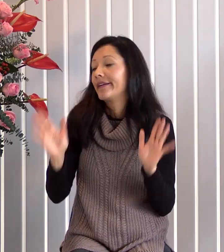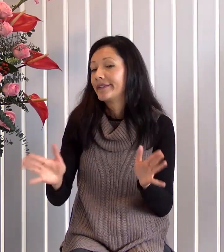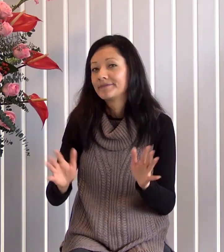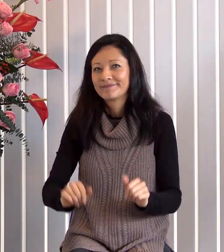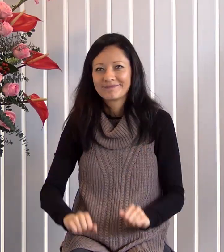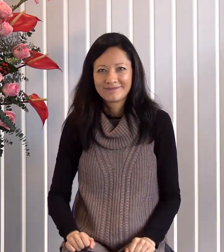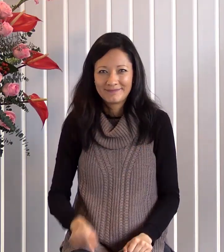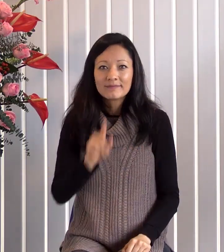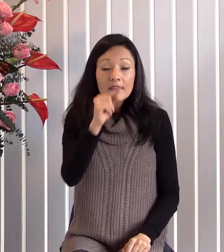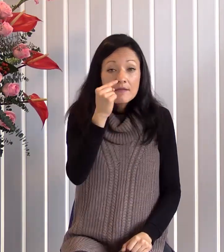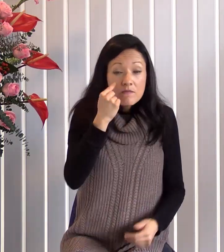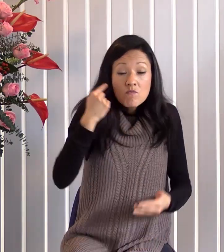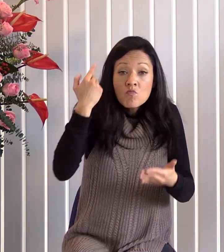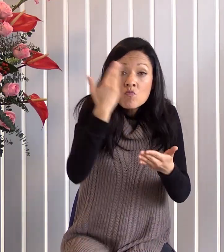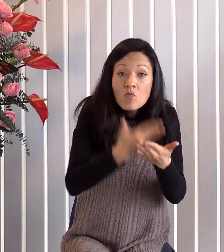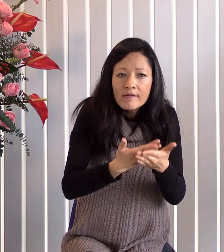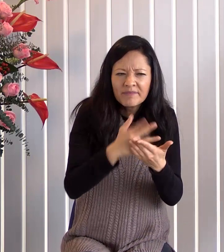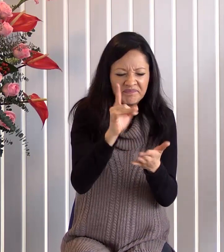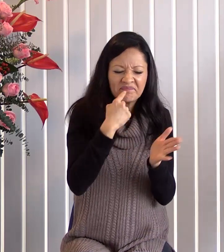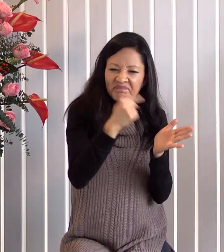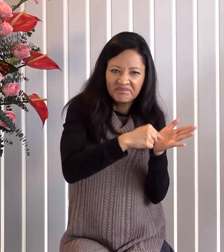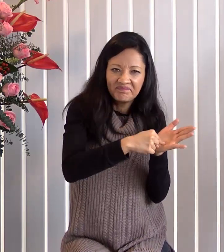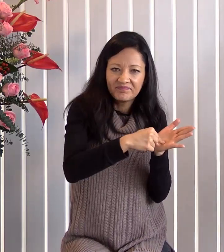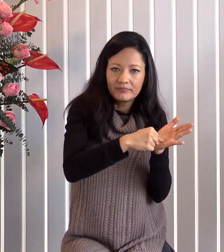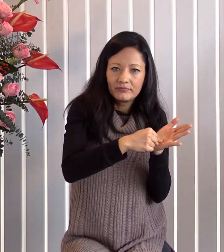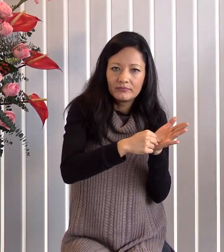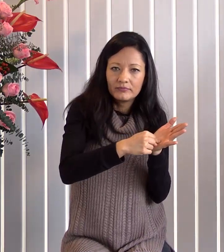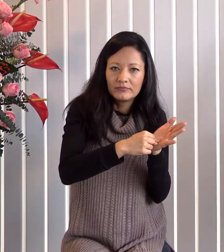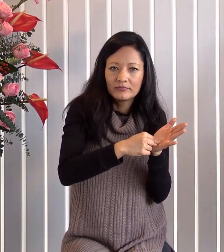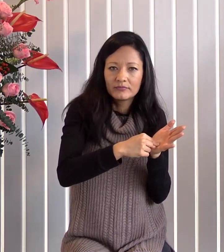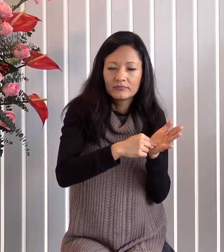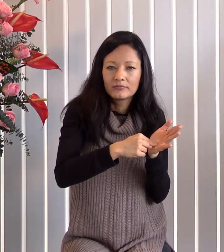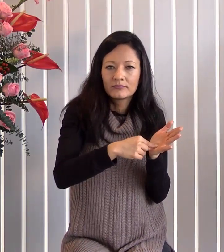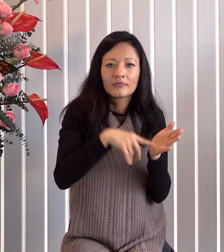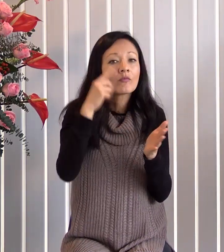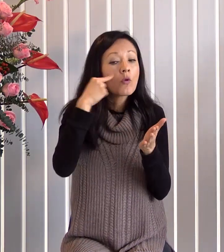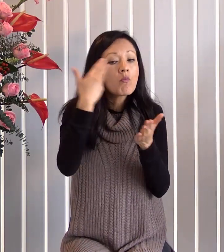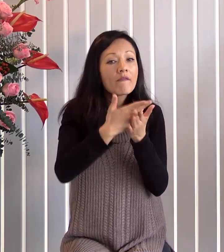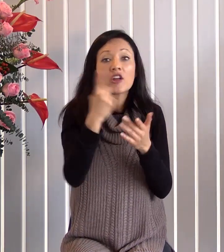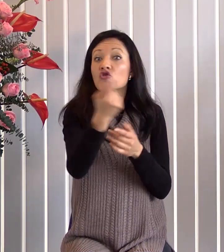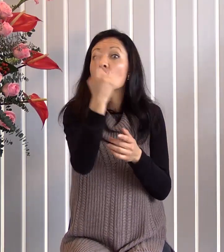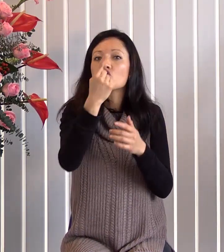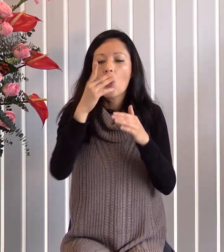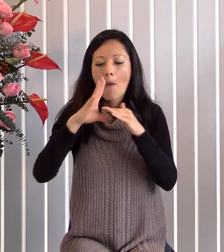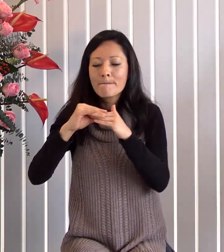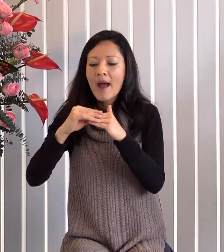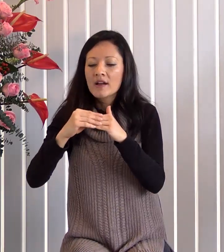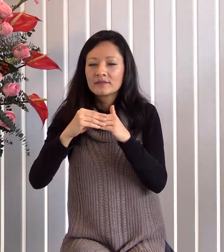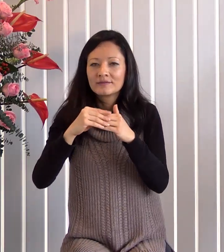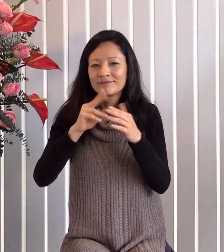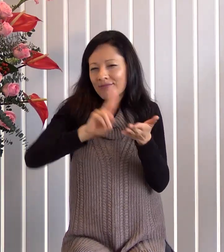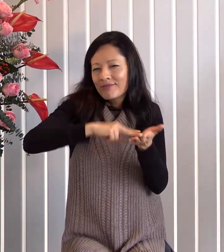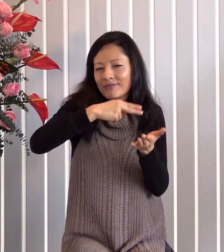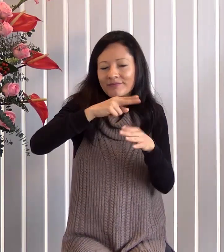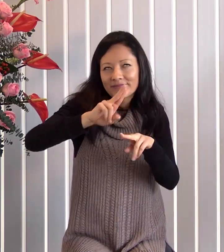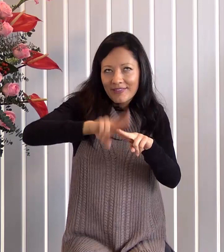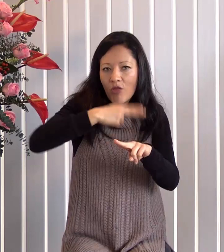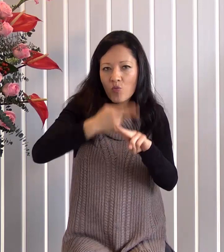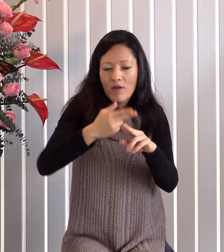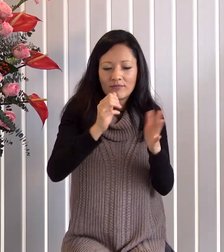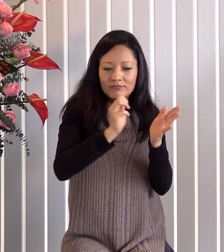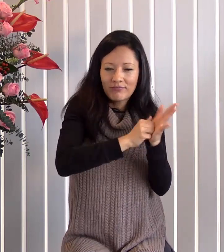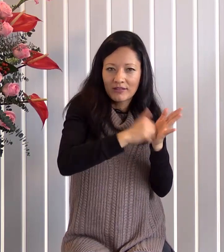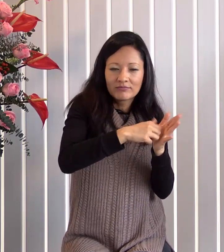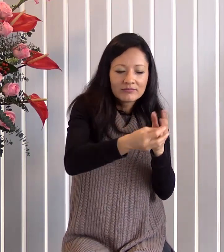Para probar, mire lo que dice, para comprobar que no solamente de pan vivirá el hombre, sino de toda palabra que sale